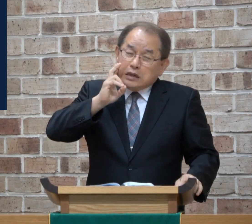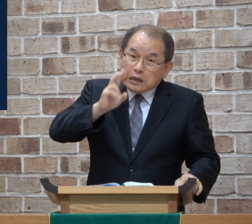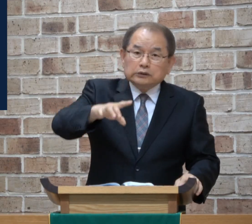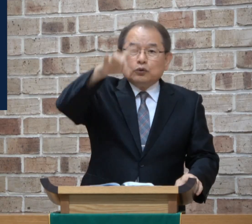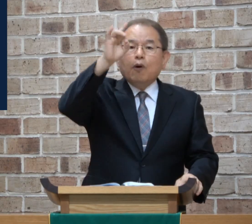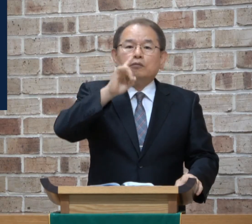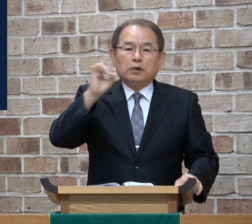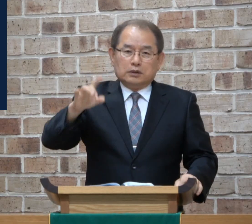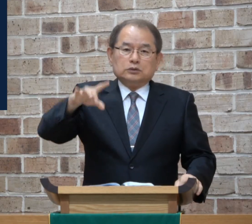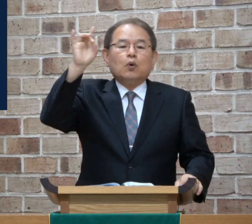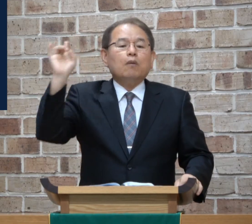합니다.